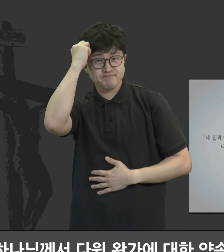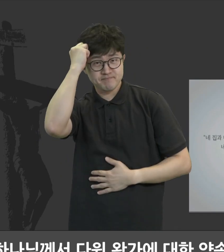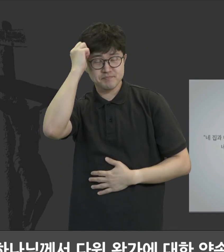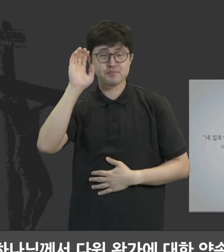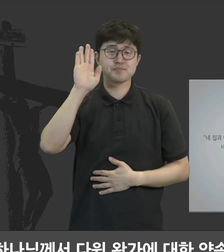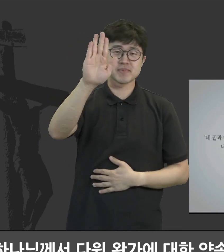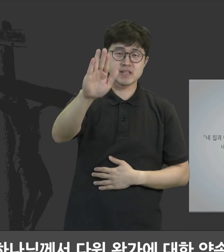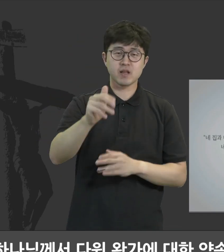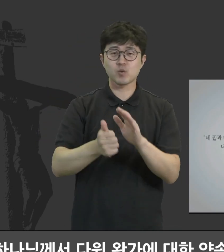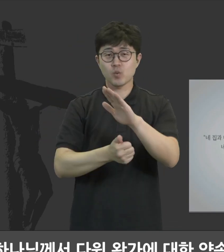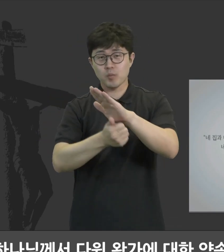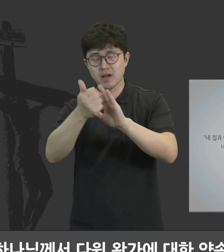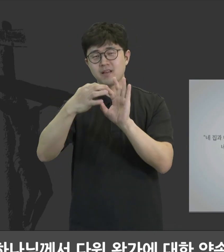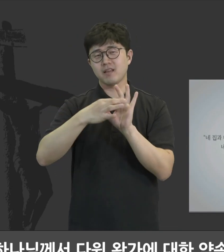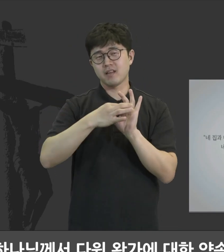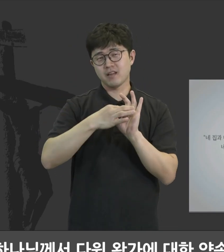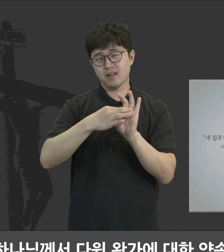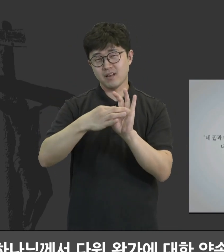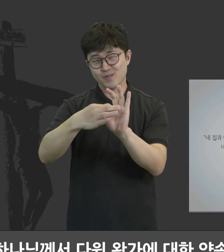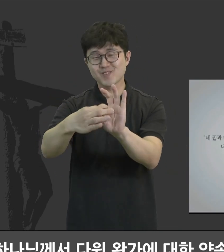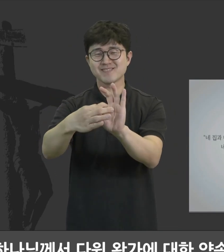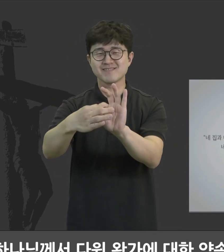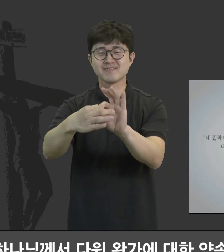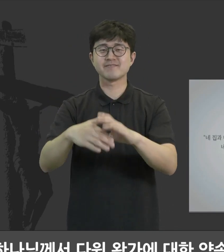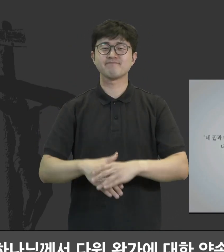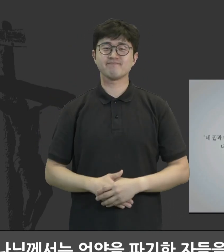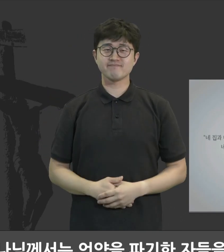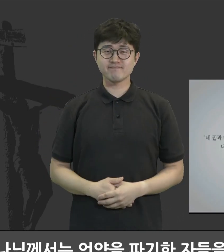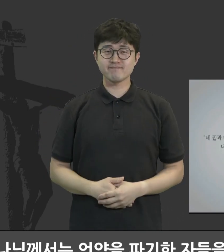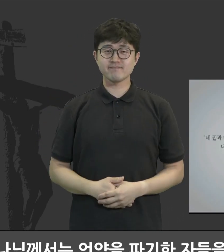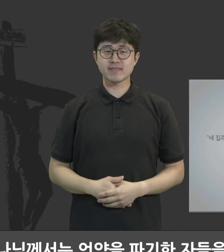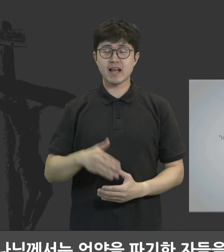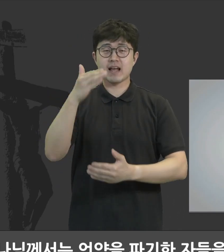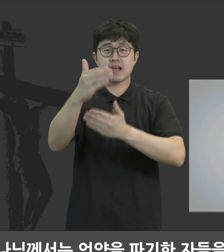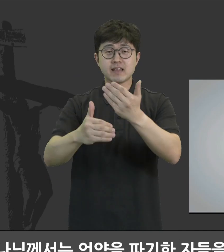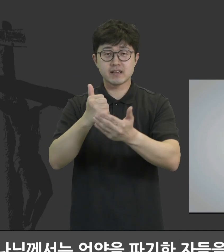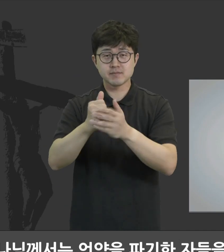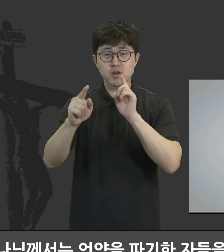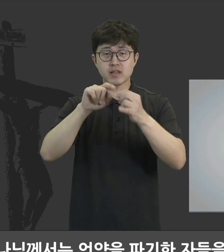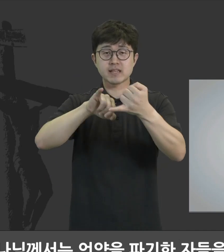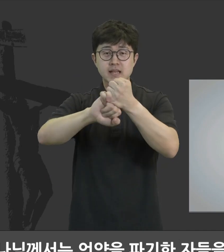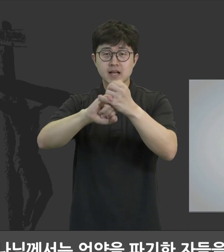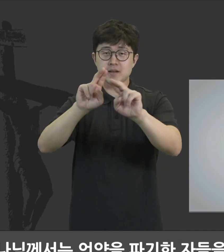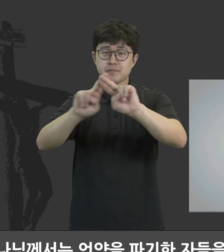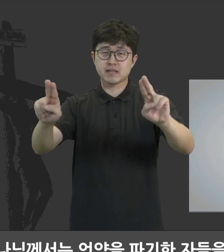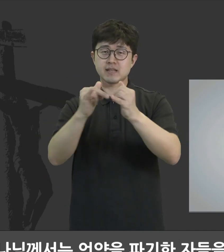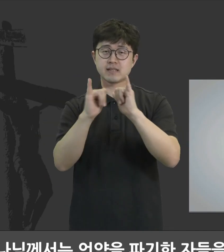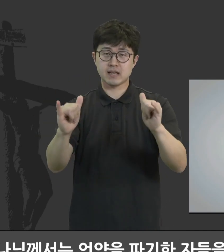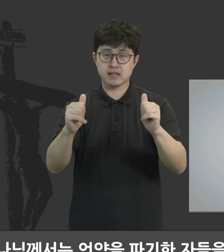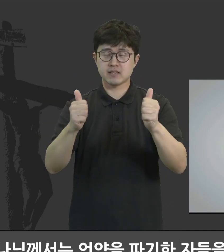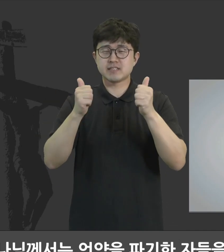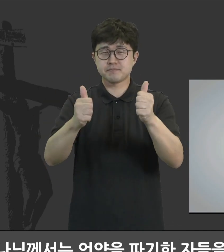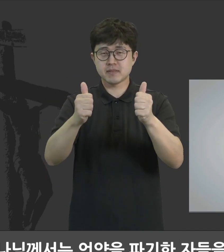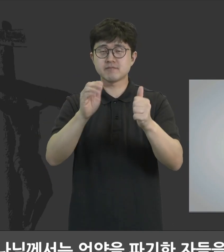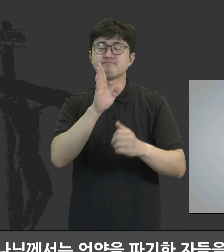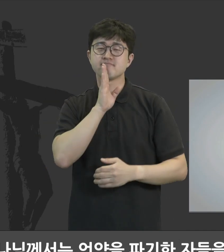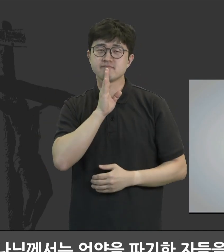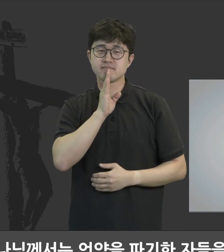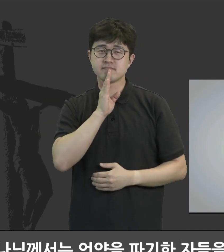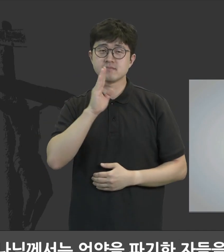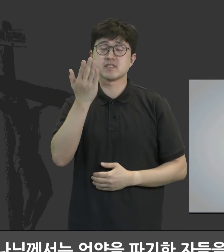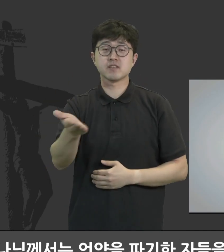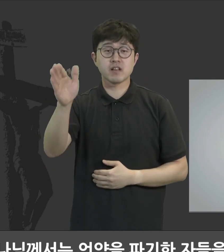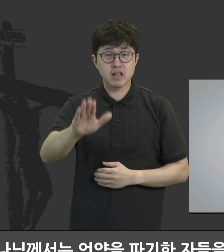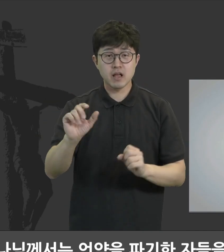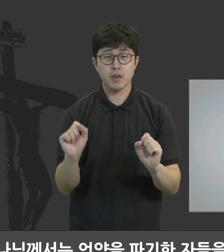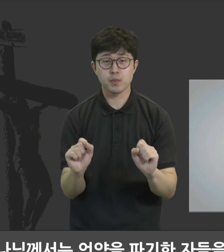않으셨기에 미래의 소망이 여전히 빛나고 있는 것입니다. 하나님께서는 언약을 파기한 자들을